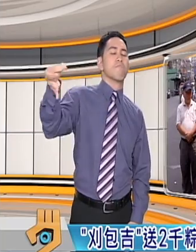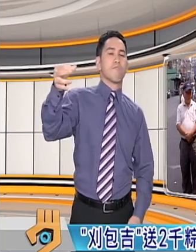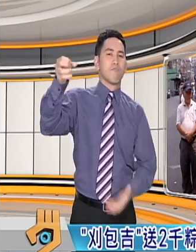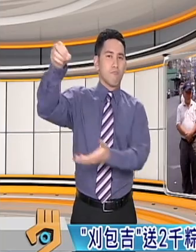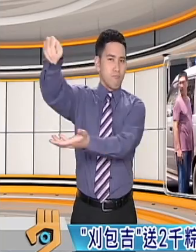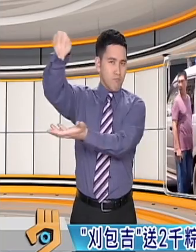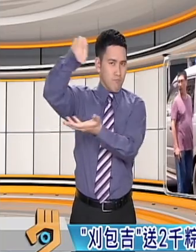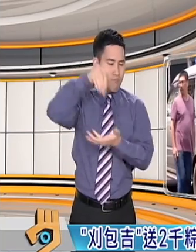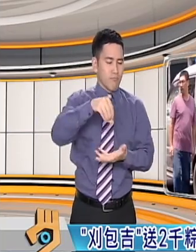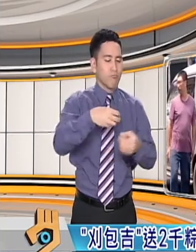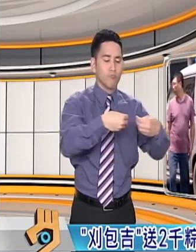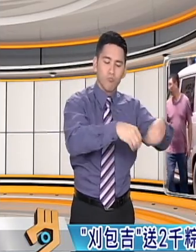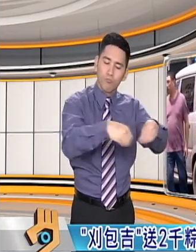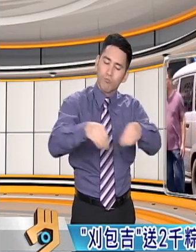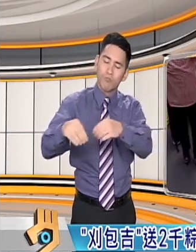佳节。